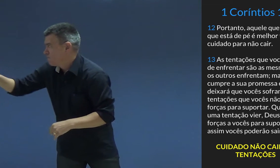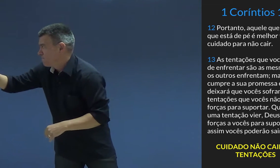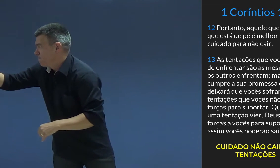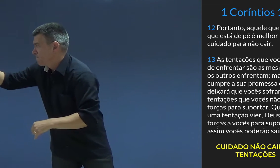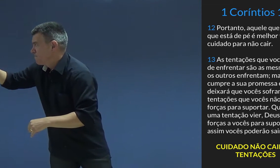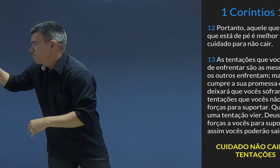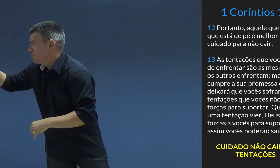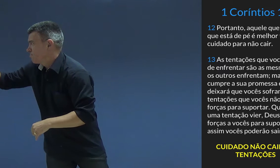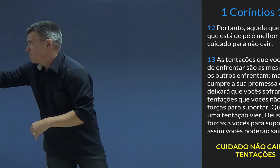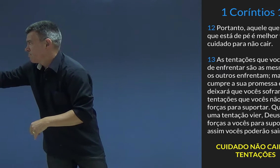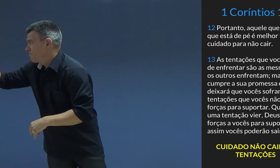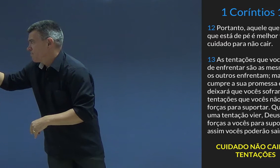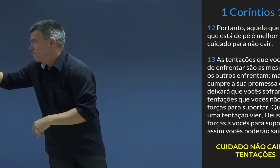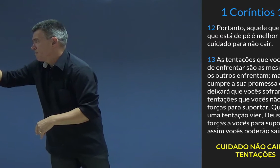Então, olha lá, ó.